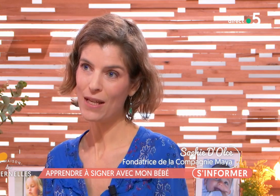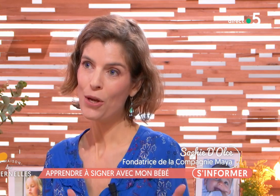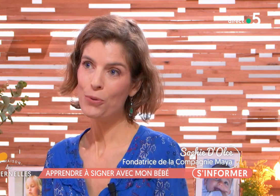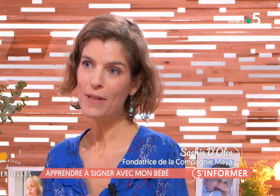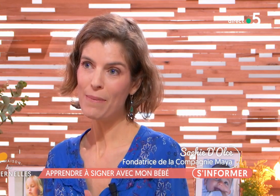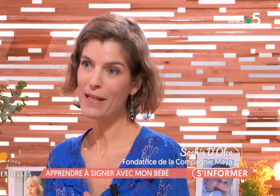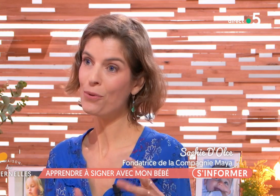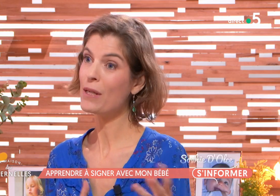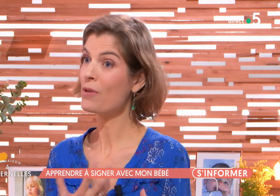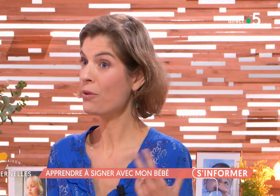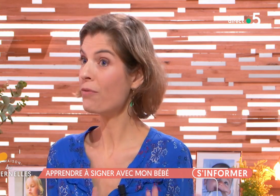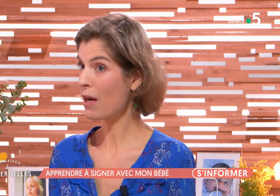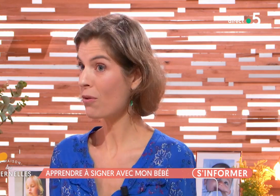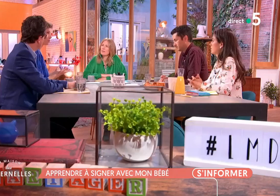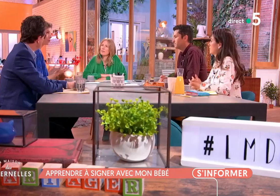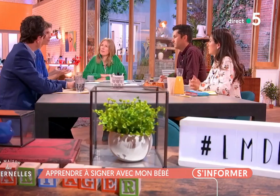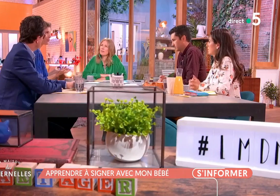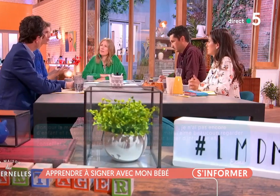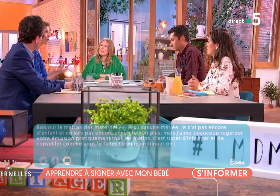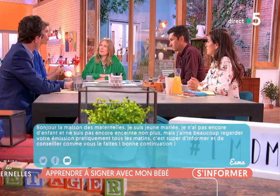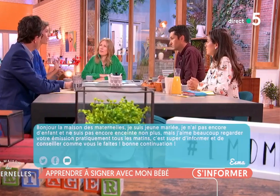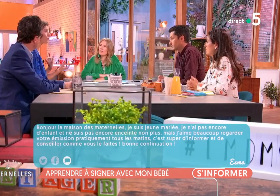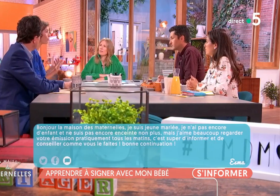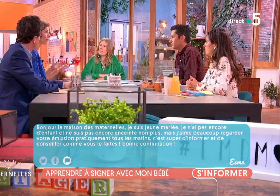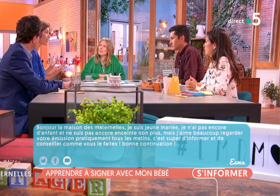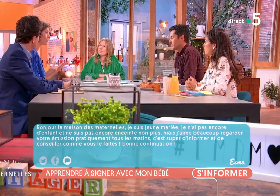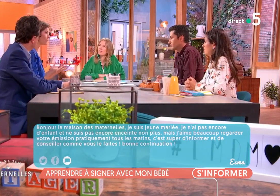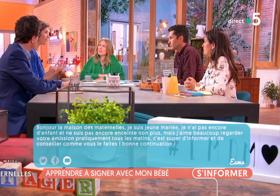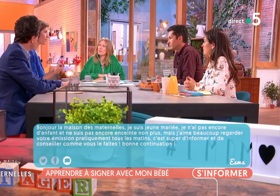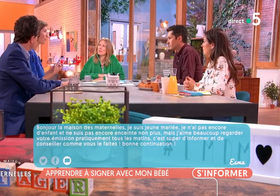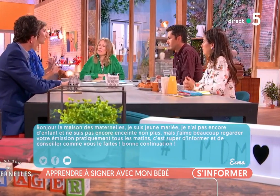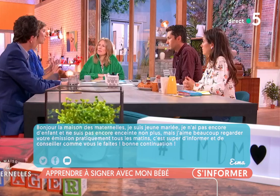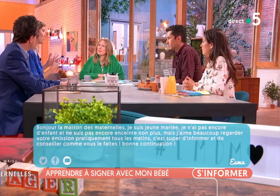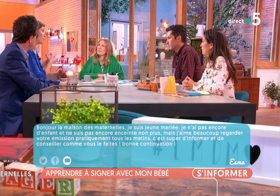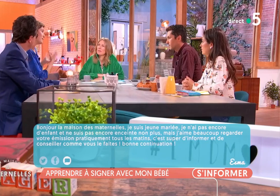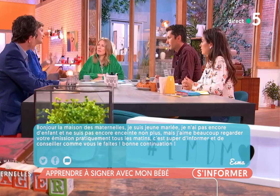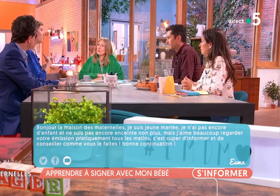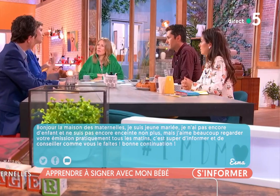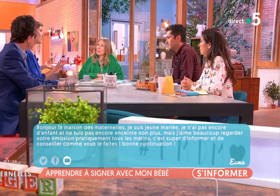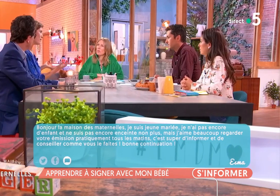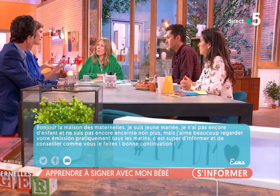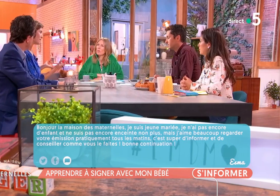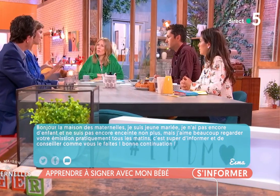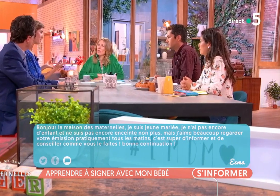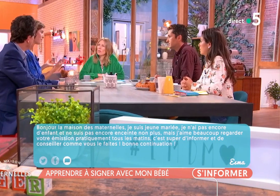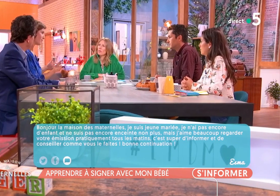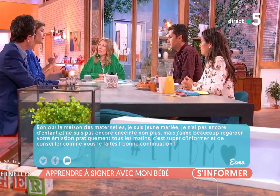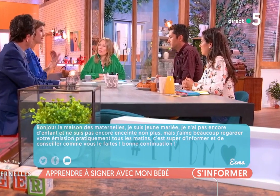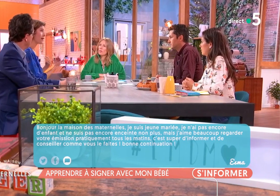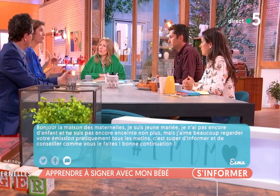utilisée par les sourds, c'est que c'est une vraie langue, une langue vivante, tout comme l'anglais ou l'espagnol. Donc, on va signer tous les mots de la phrase et c'est avec